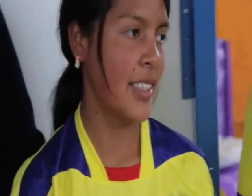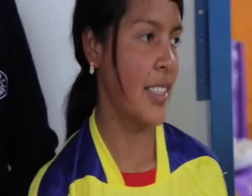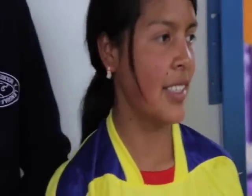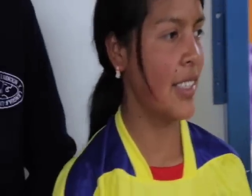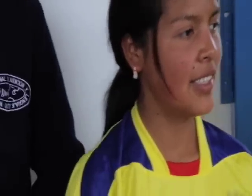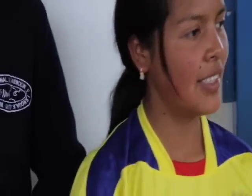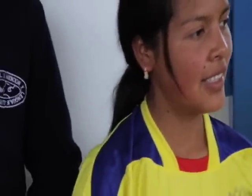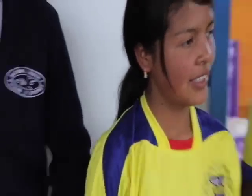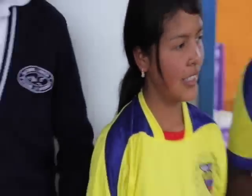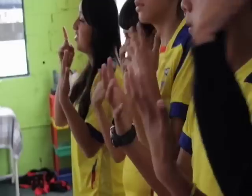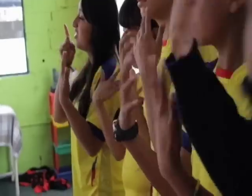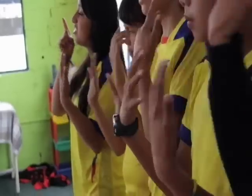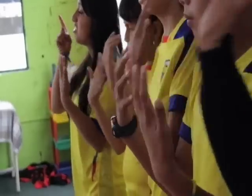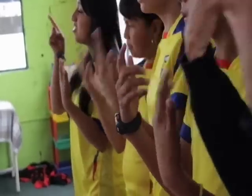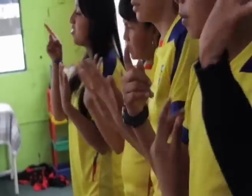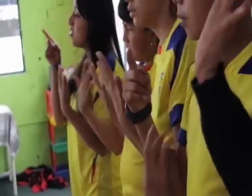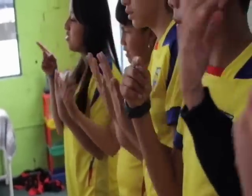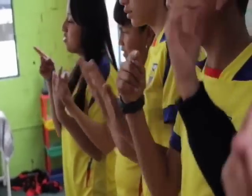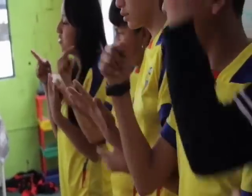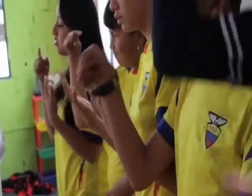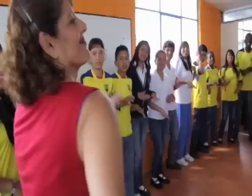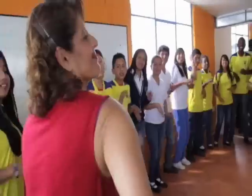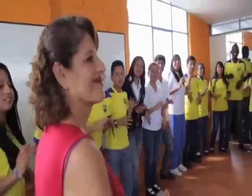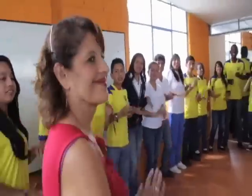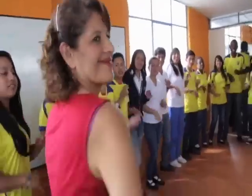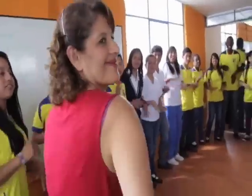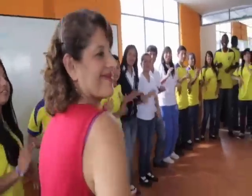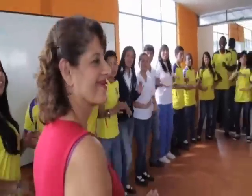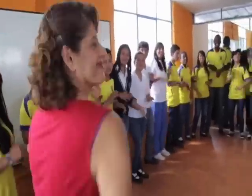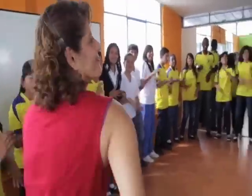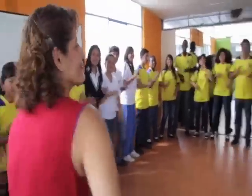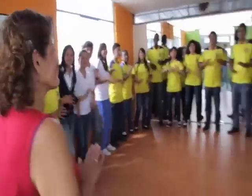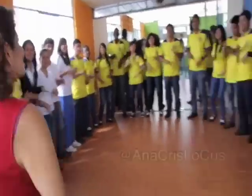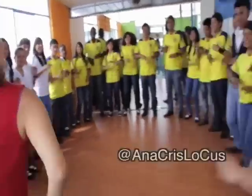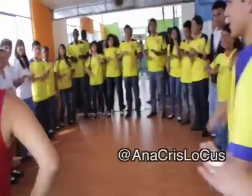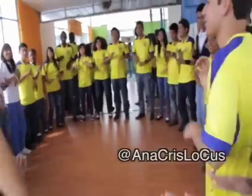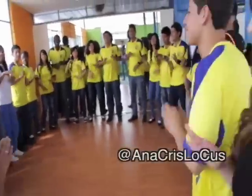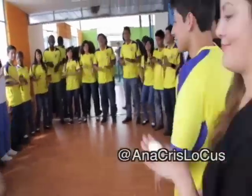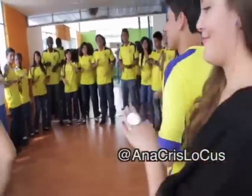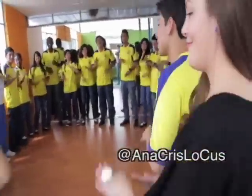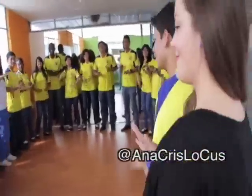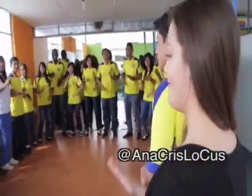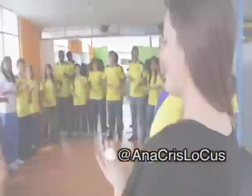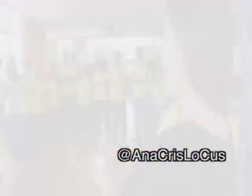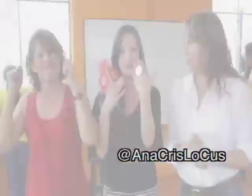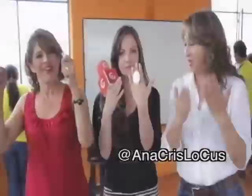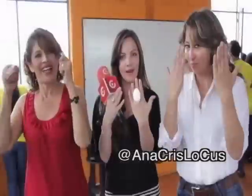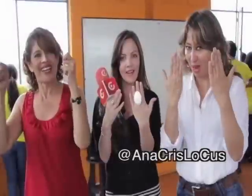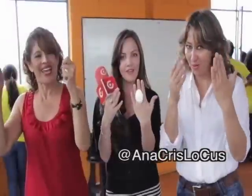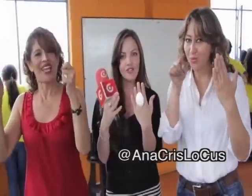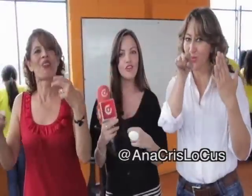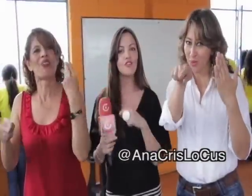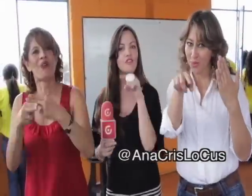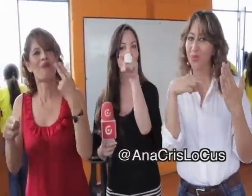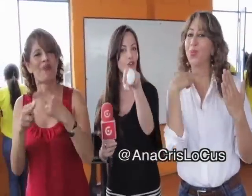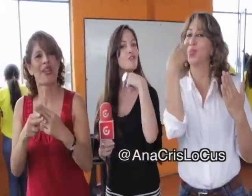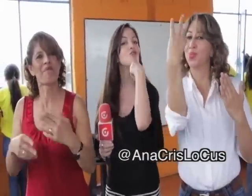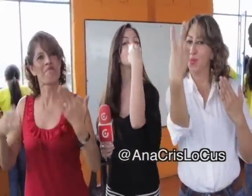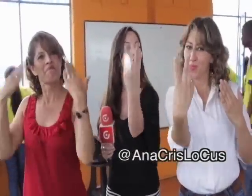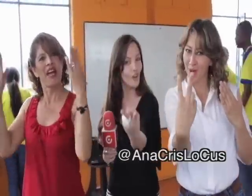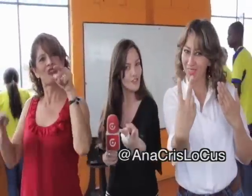que escuchar con los ojos y hablar con las manos no es un impedimento para cantarle a la tric. Mis manos